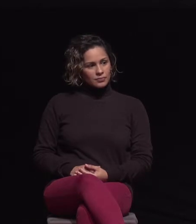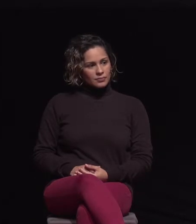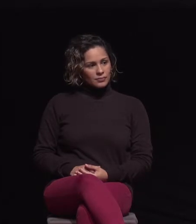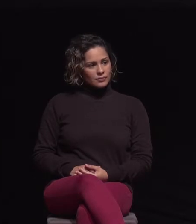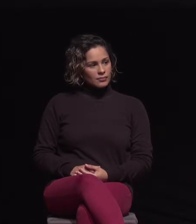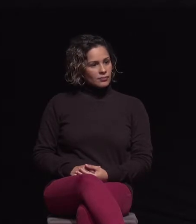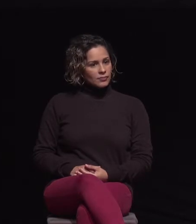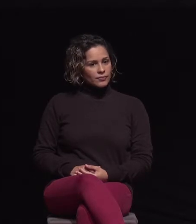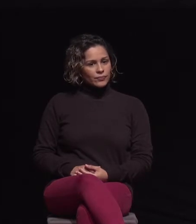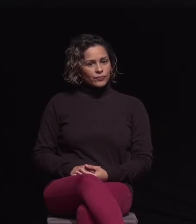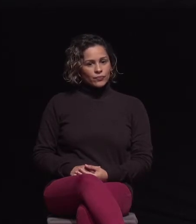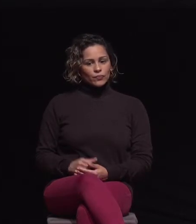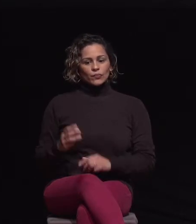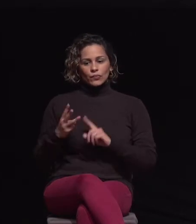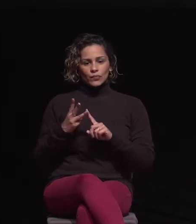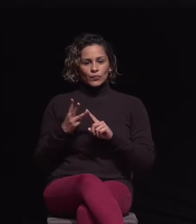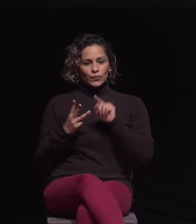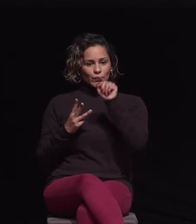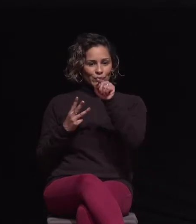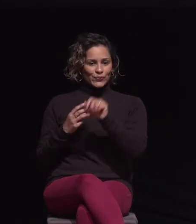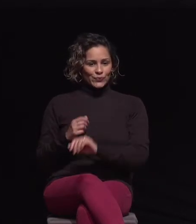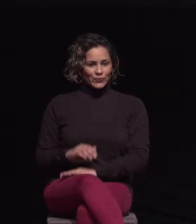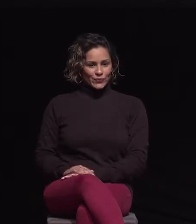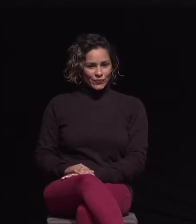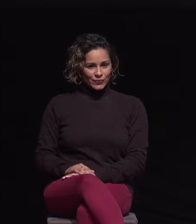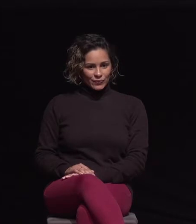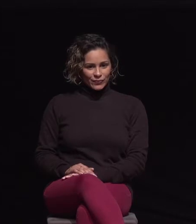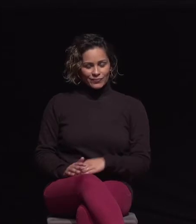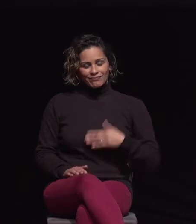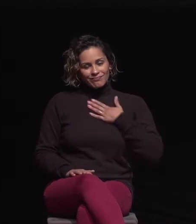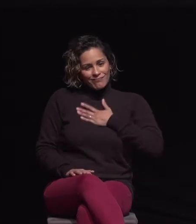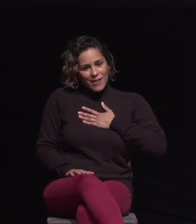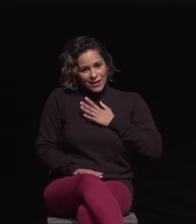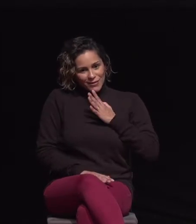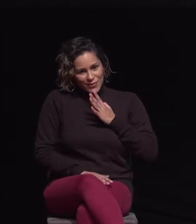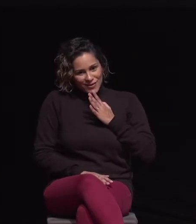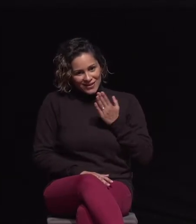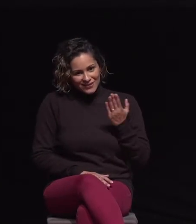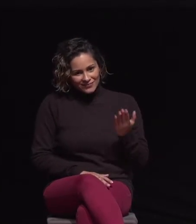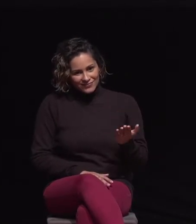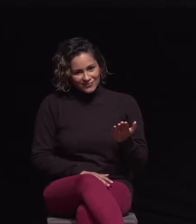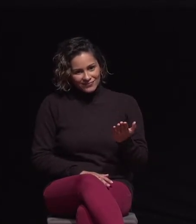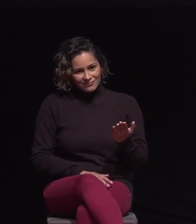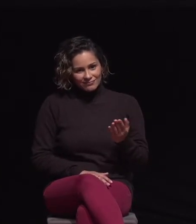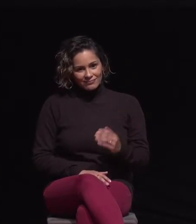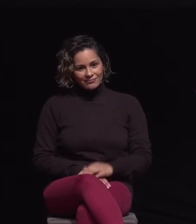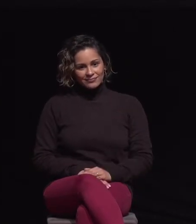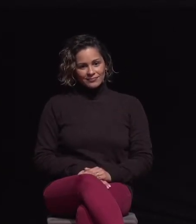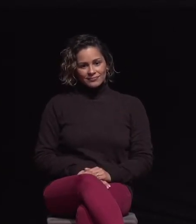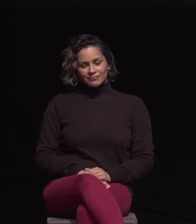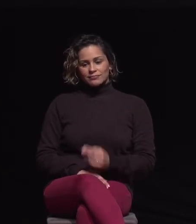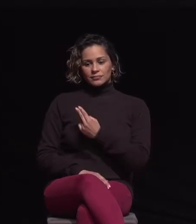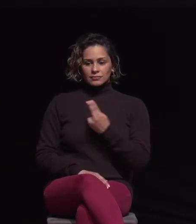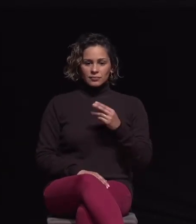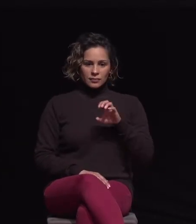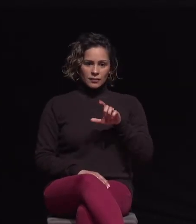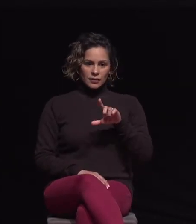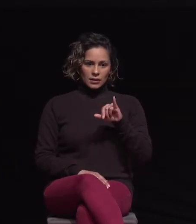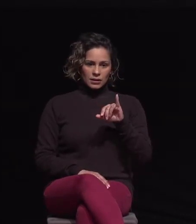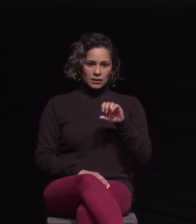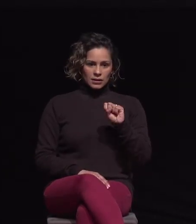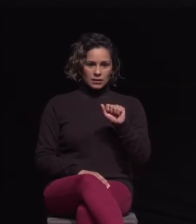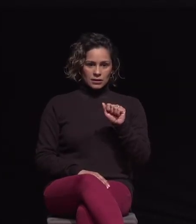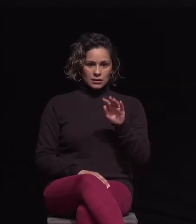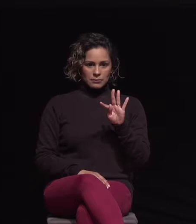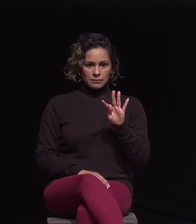Aqui agora. É um prazer conhecê-la. Meu nome é Elizabeth, sou professora da rede pública